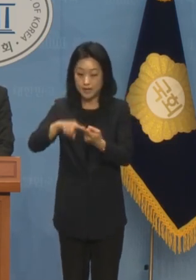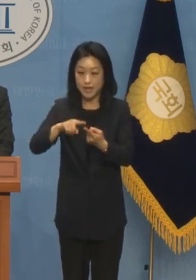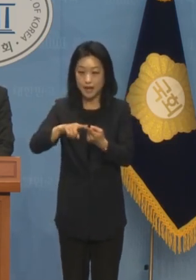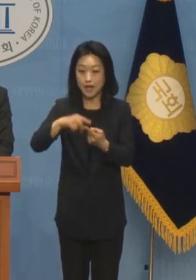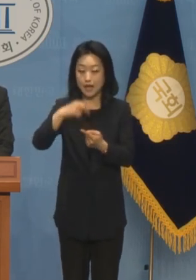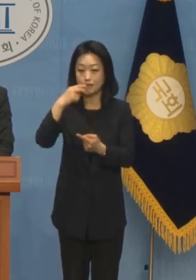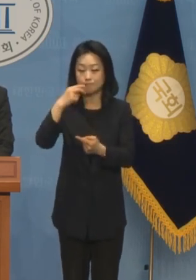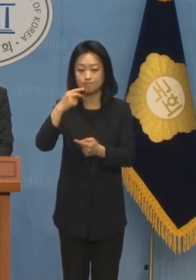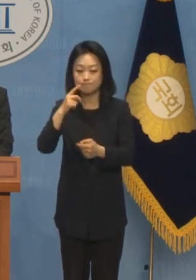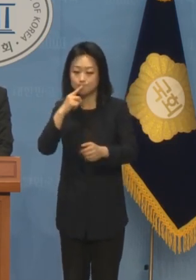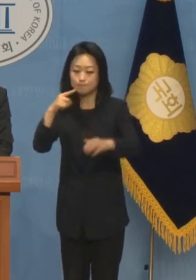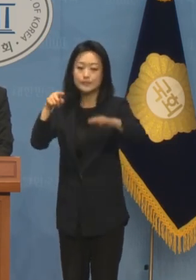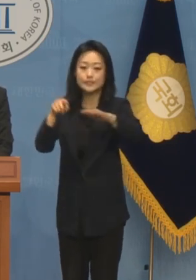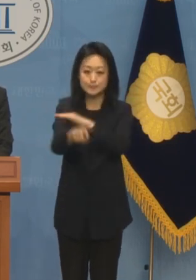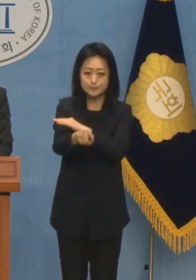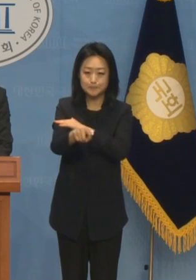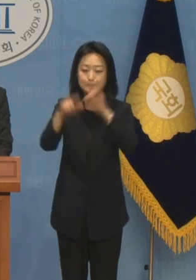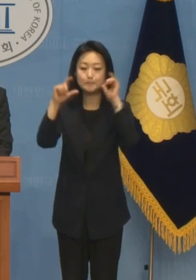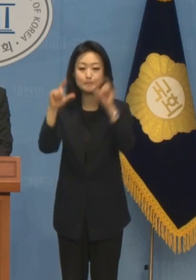지침을 제정했습니다.